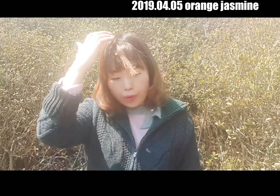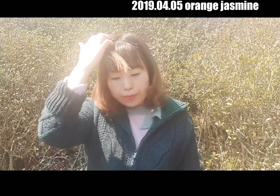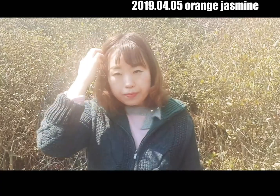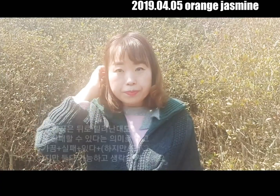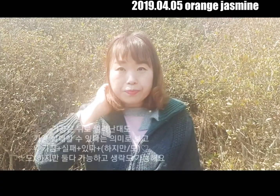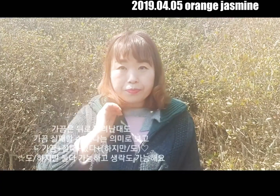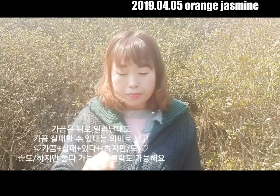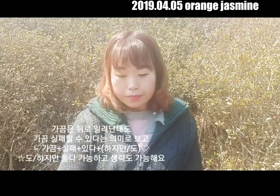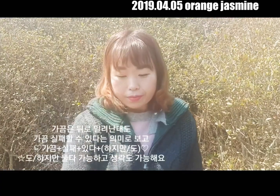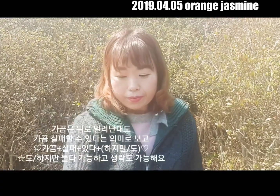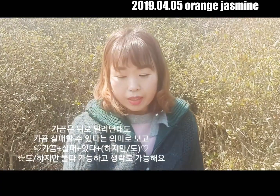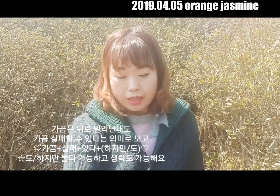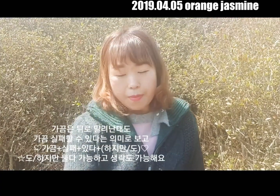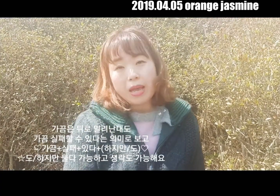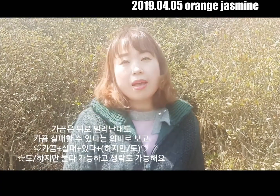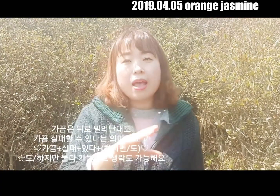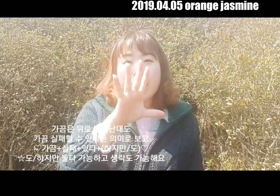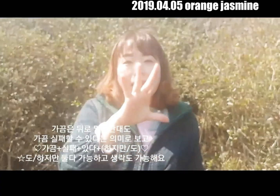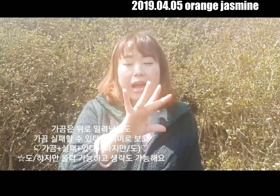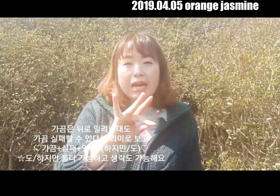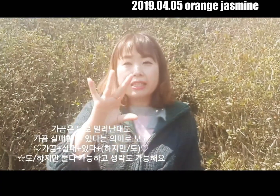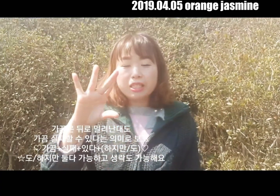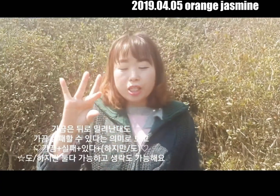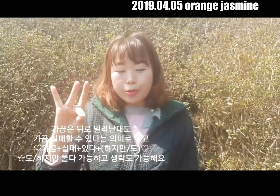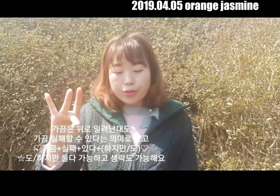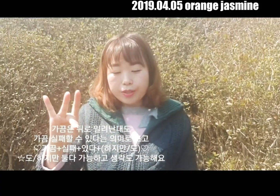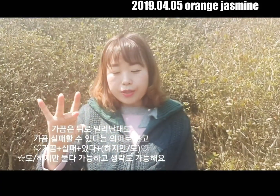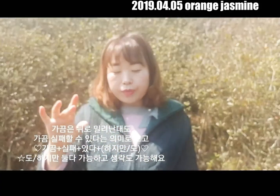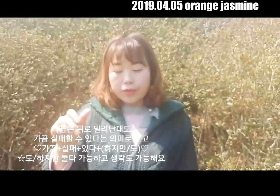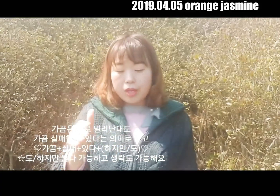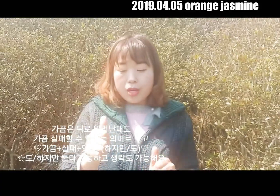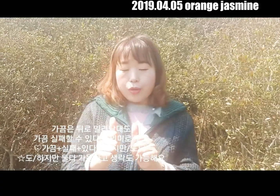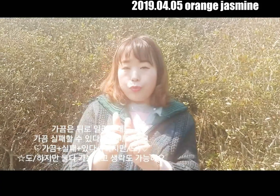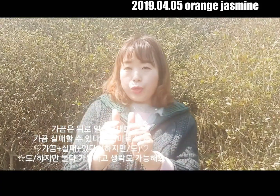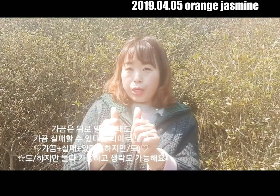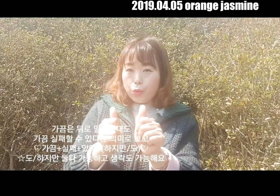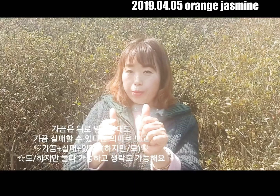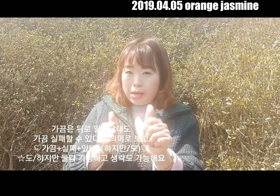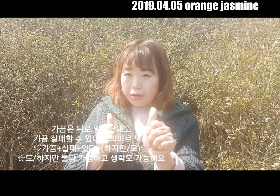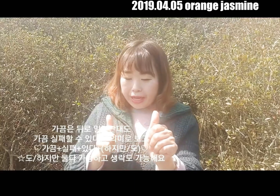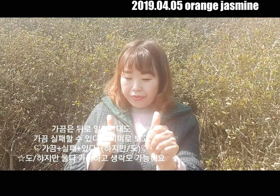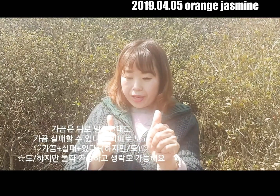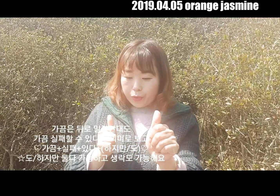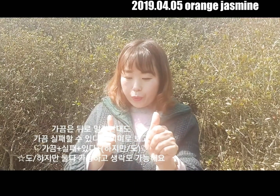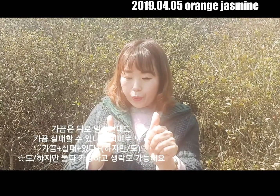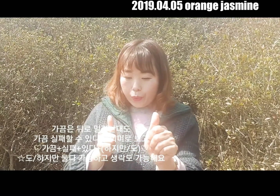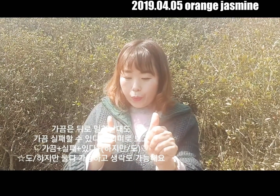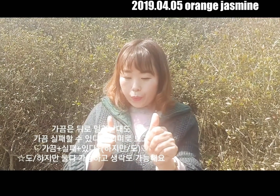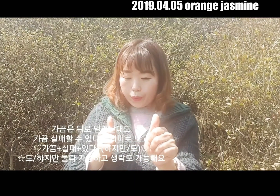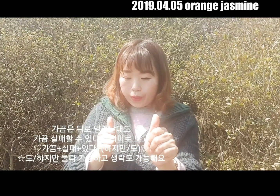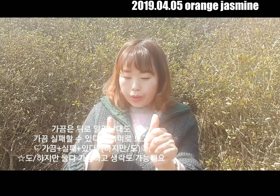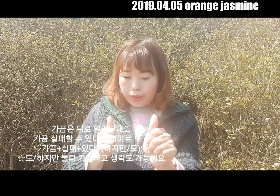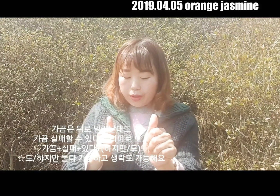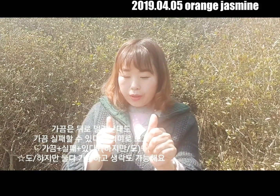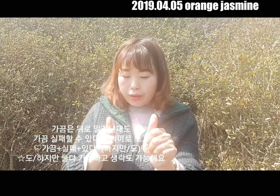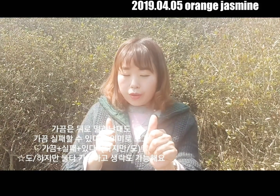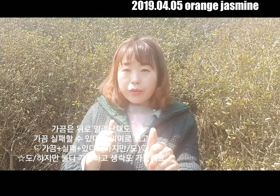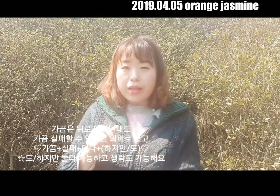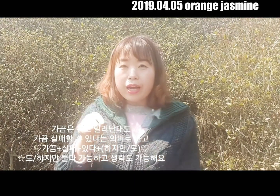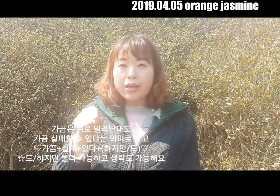되고, 그 다음에 가끔은 뒤로 밀려난대도. 그런데